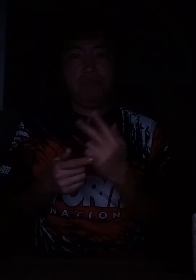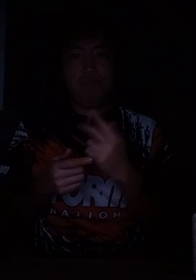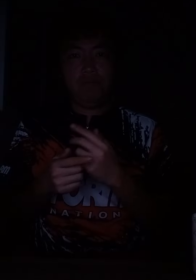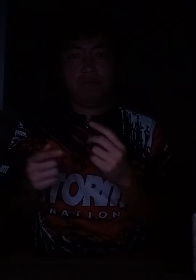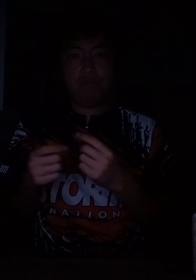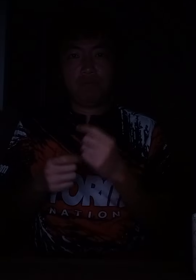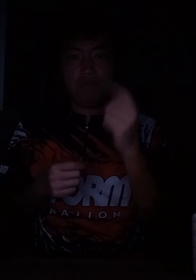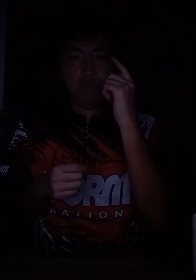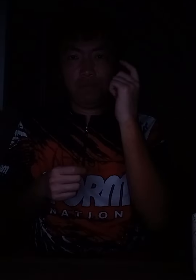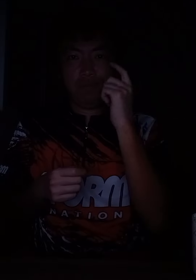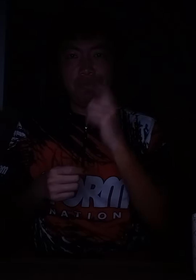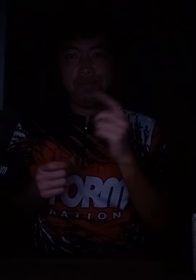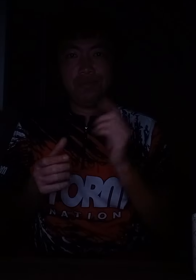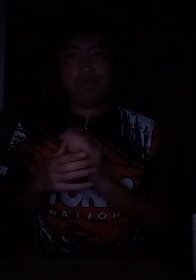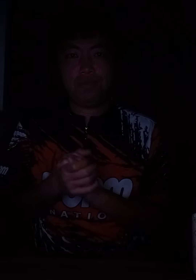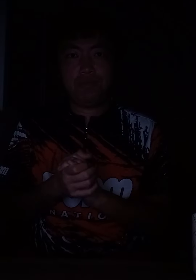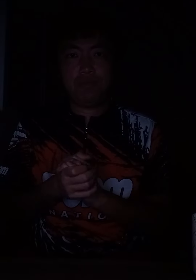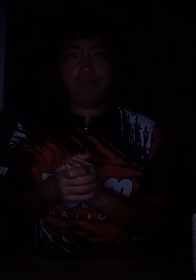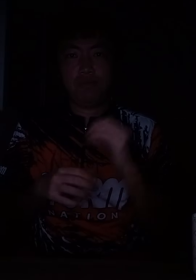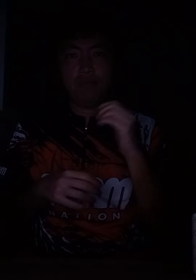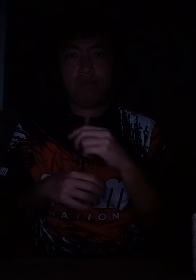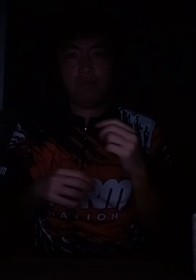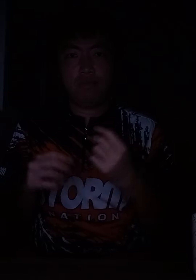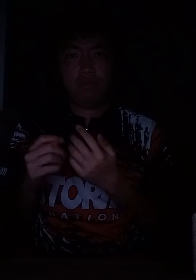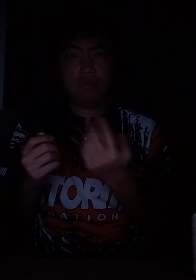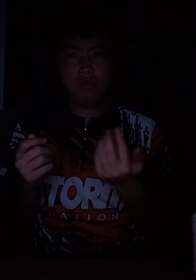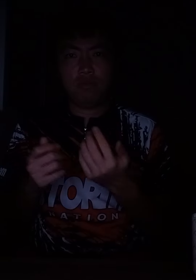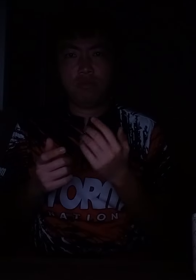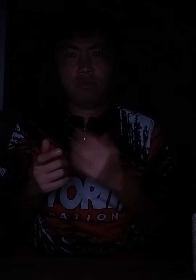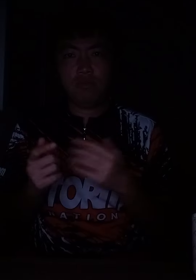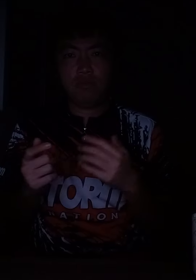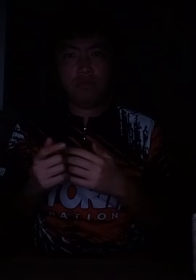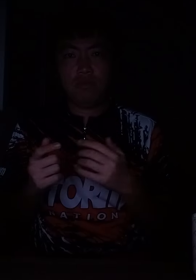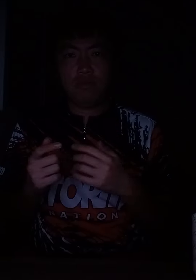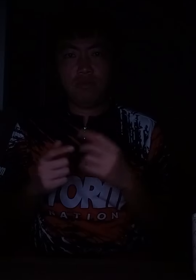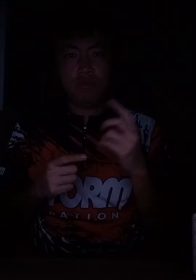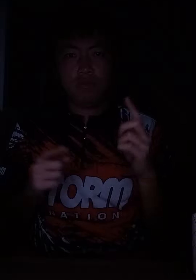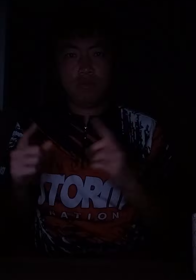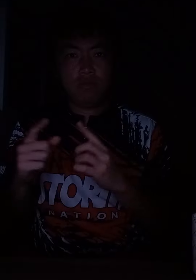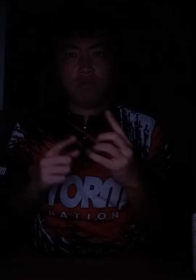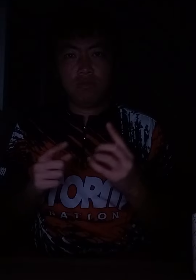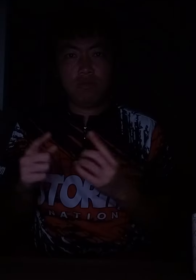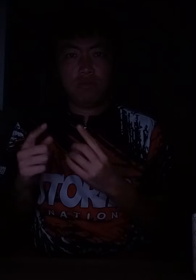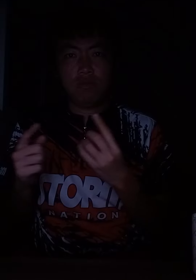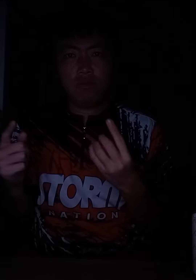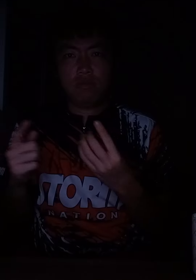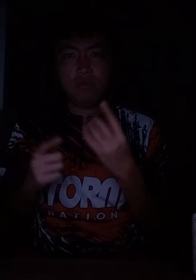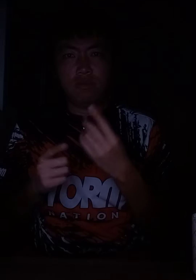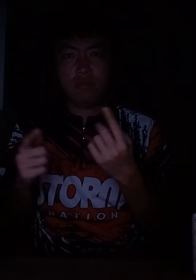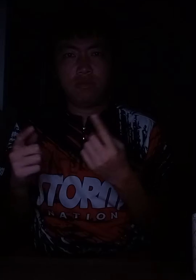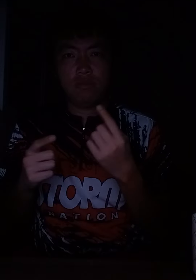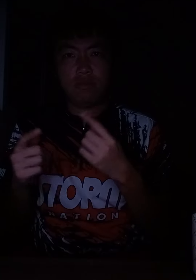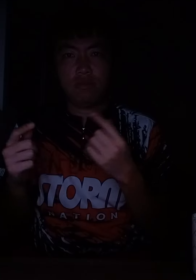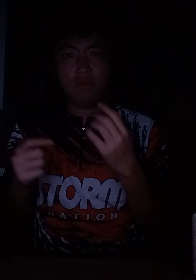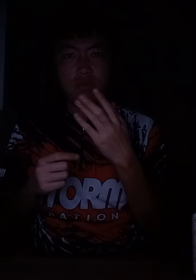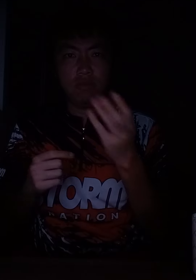한번 생각해보자고요. 만약 이게 관리가 됐다면 아무리 그 새벽 1시지만 술을 먹고 음식을 먹고 화장실 갔는데